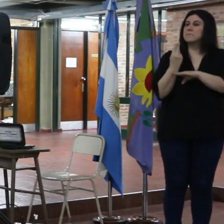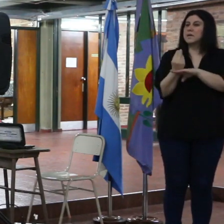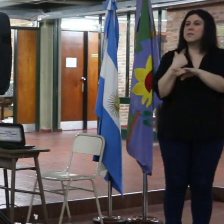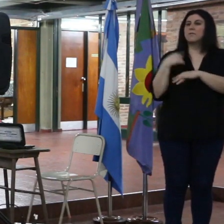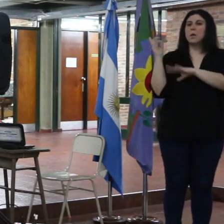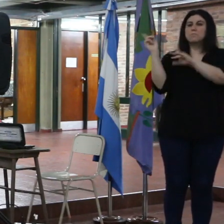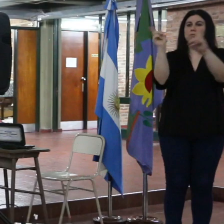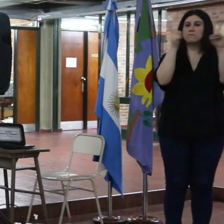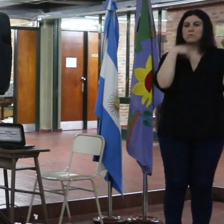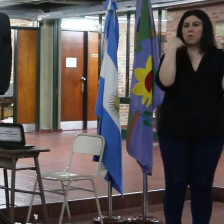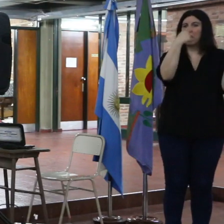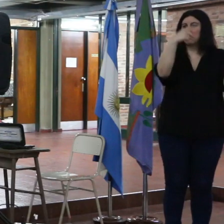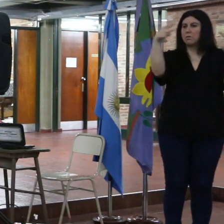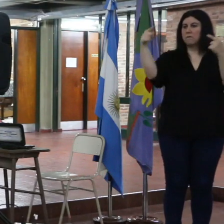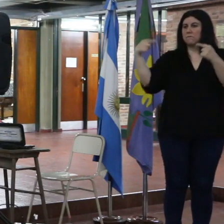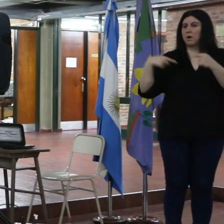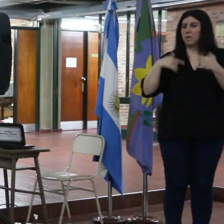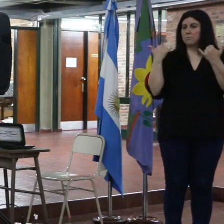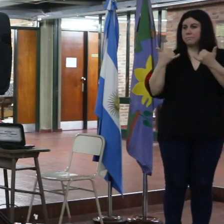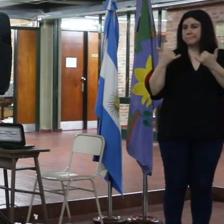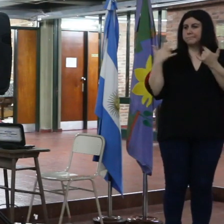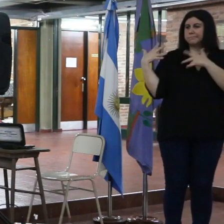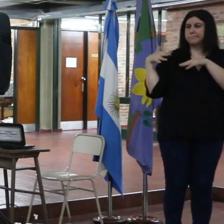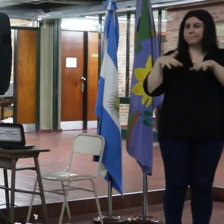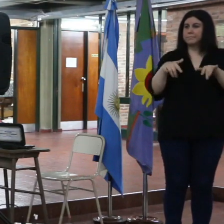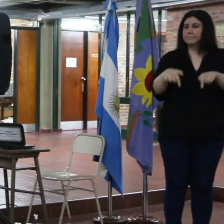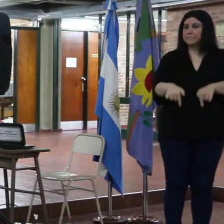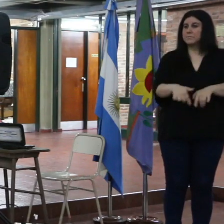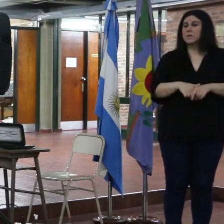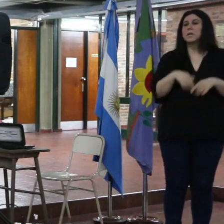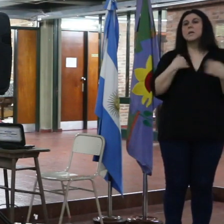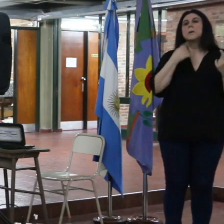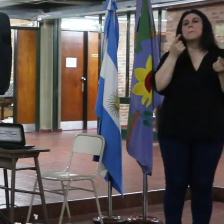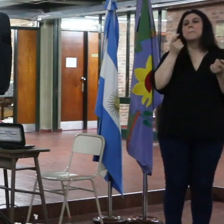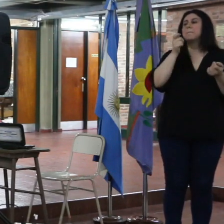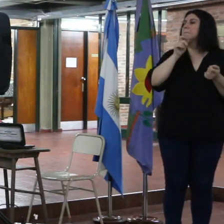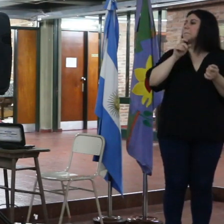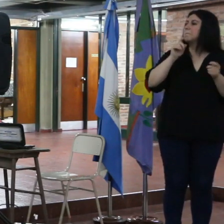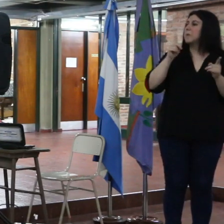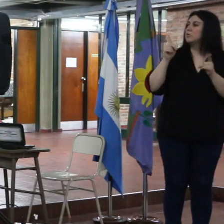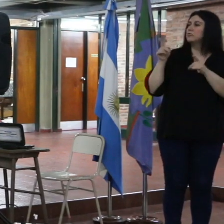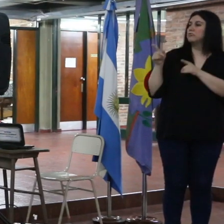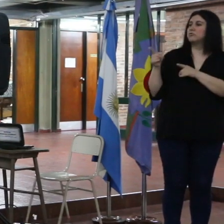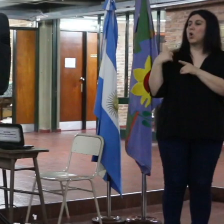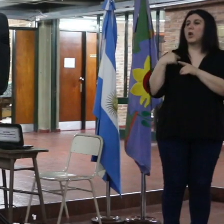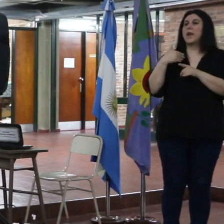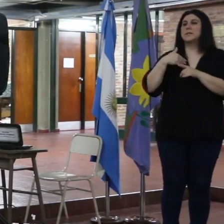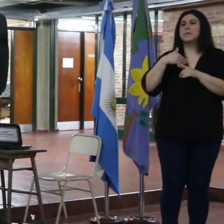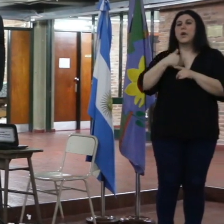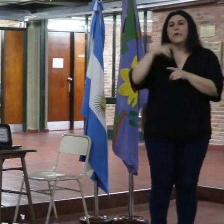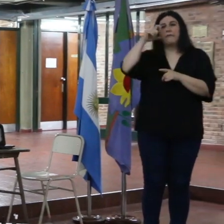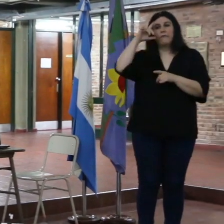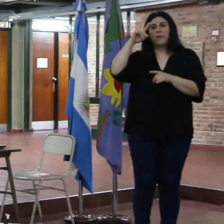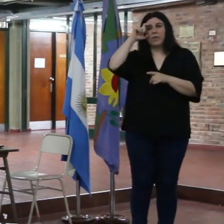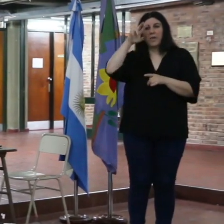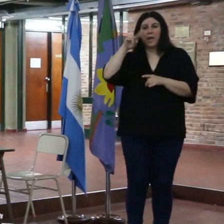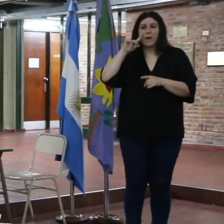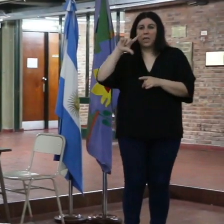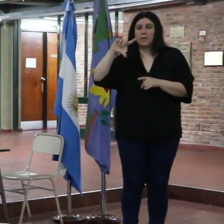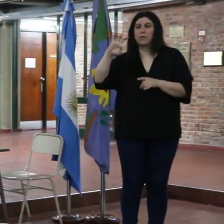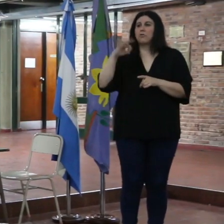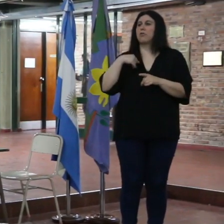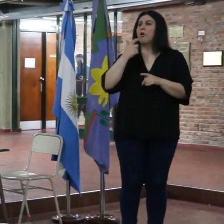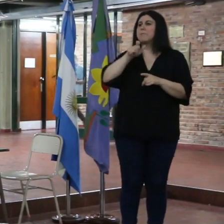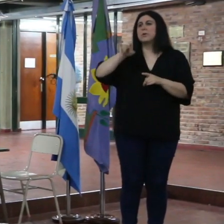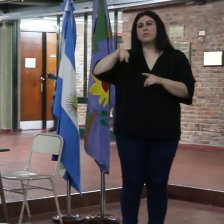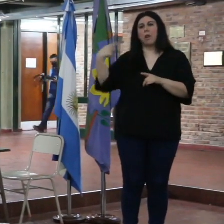muchos profesores que nos acompañan y personas como Federico Contraski, como Yamila Campos, que nos asisten con